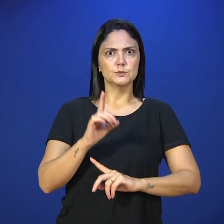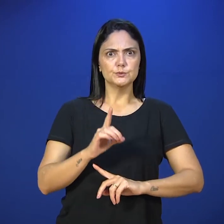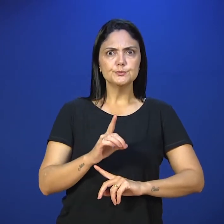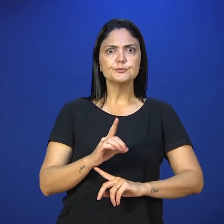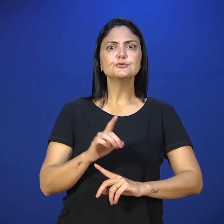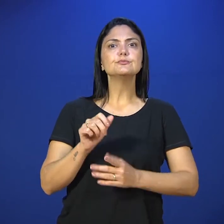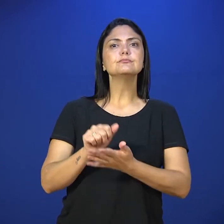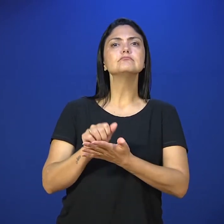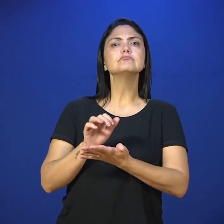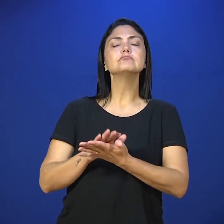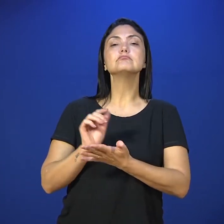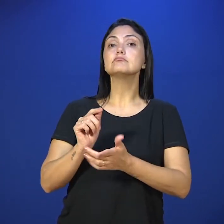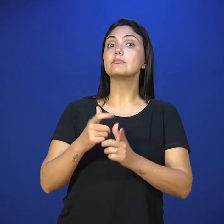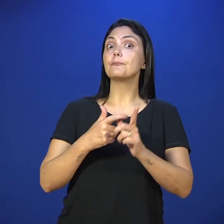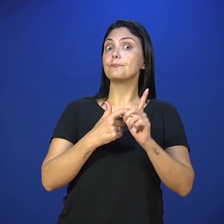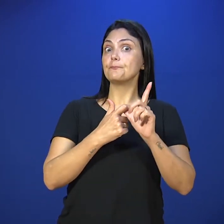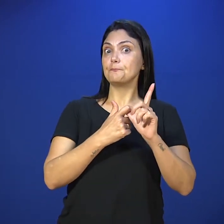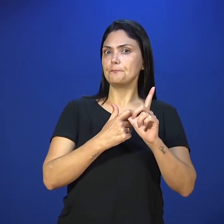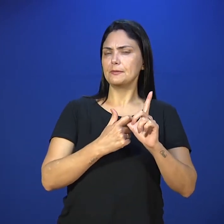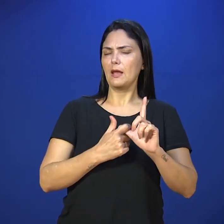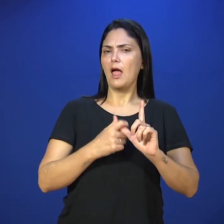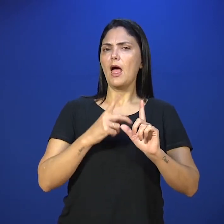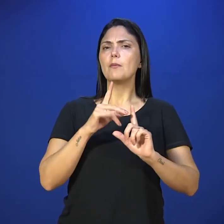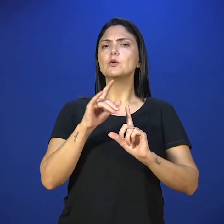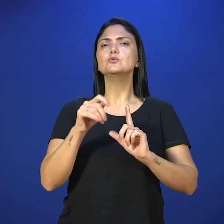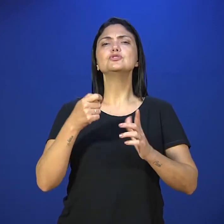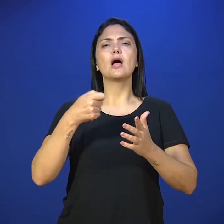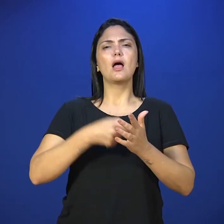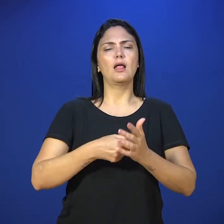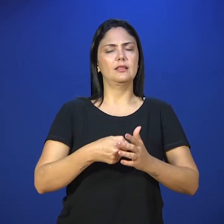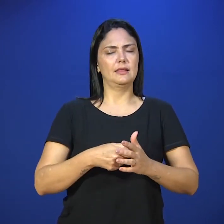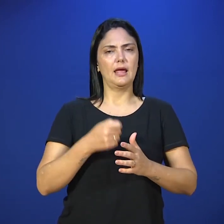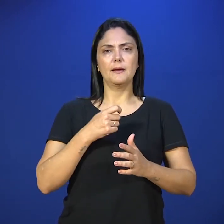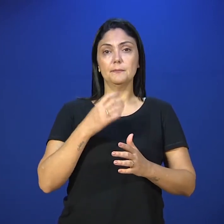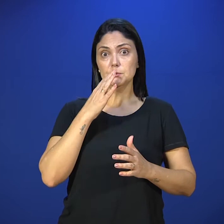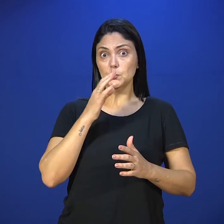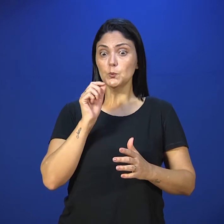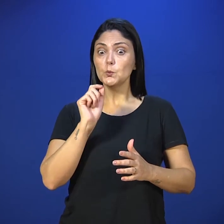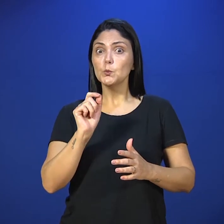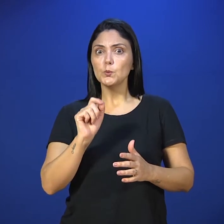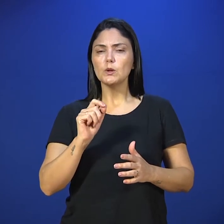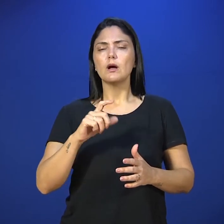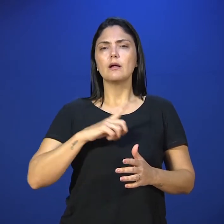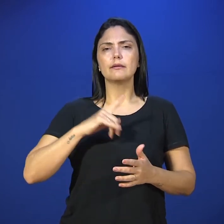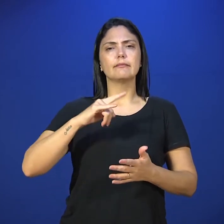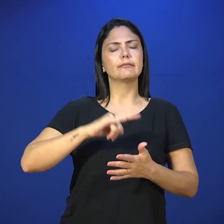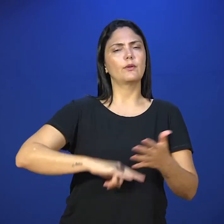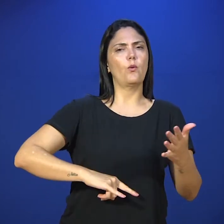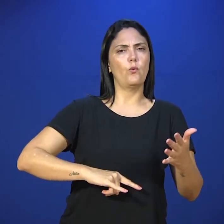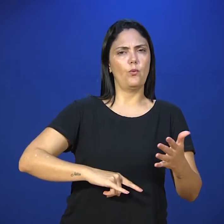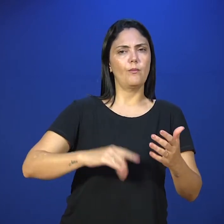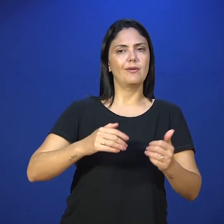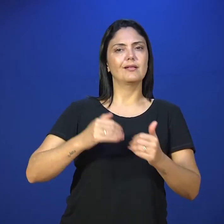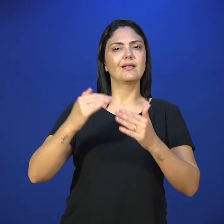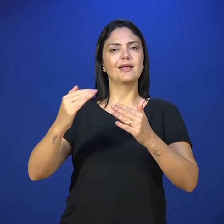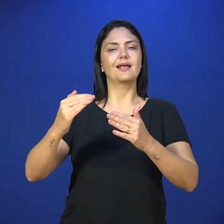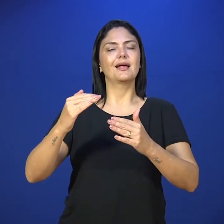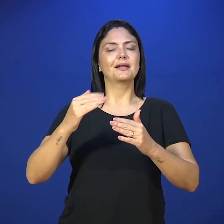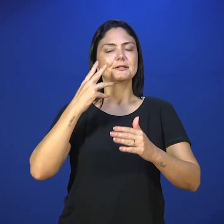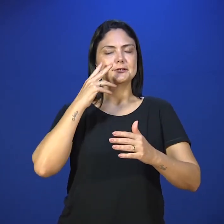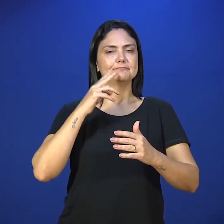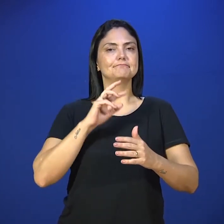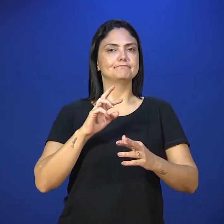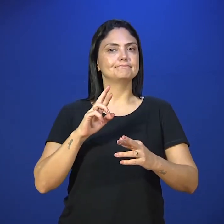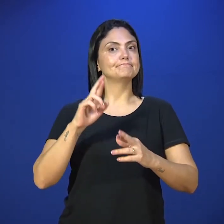de cobrança dos débitos pendentes até essa data, sem prejuízo do encaminhamento dos documentos às autoridades